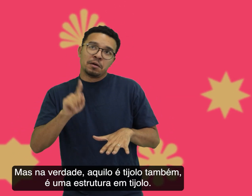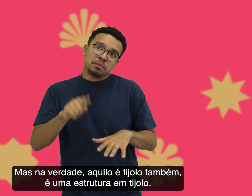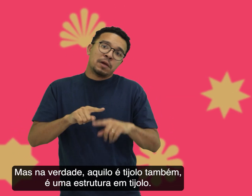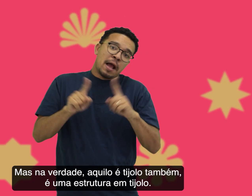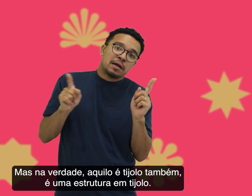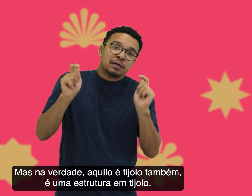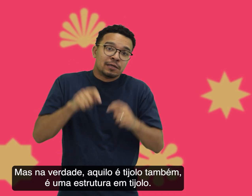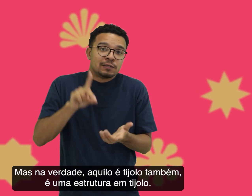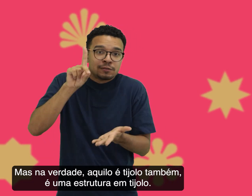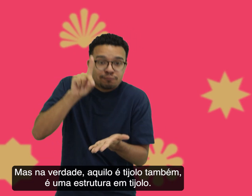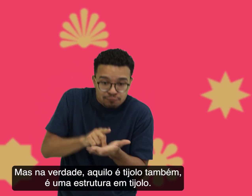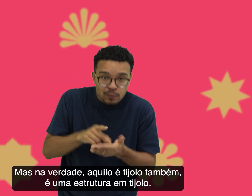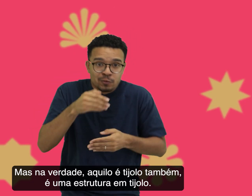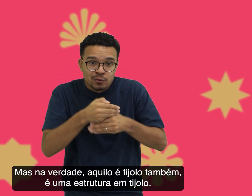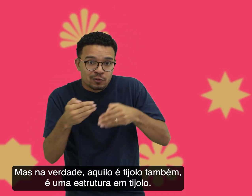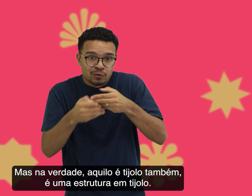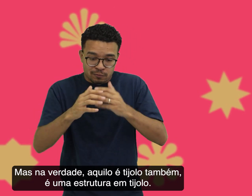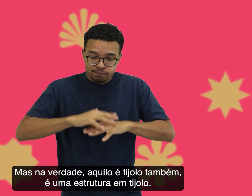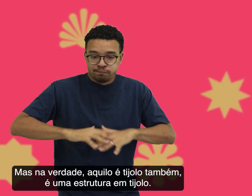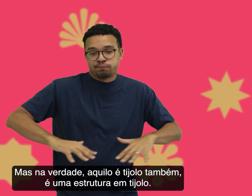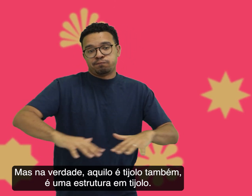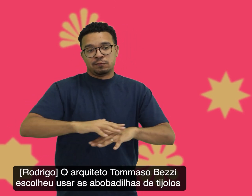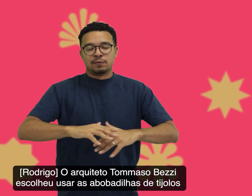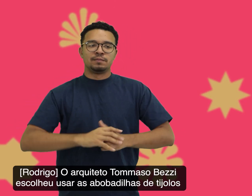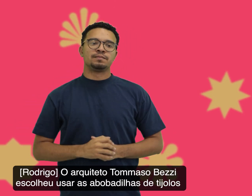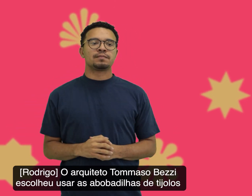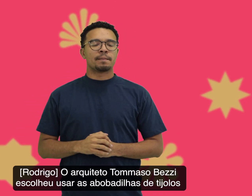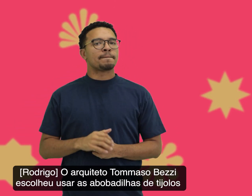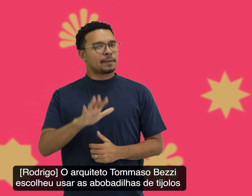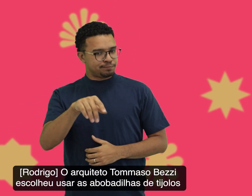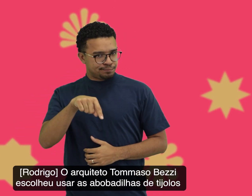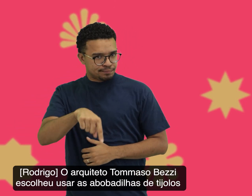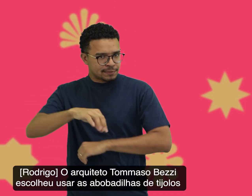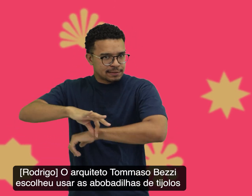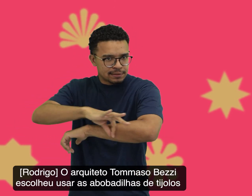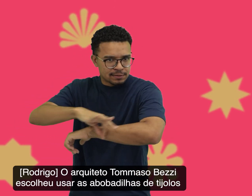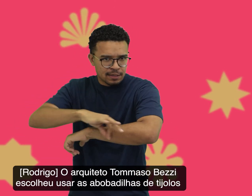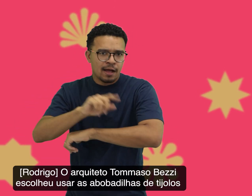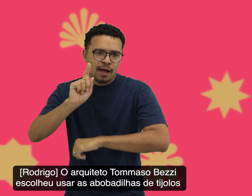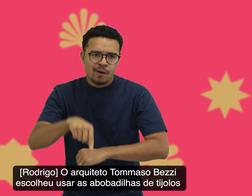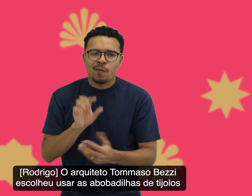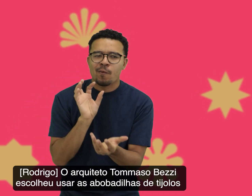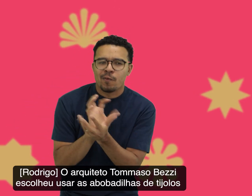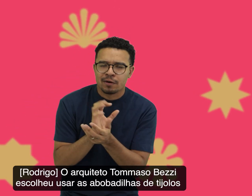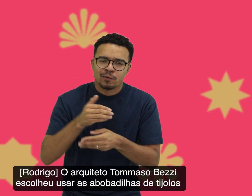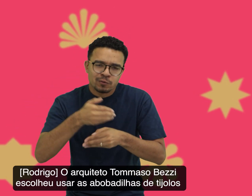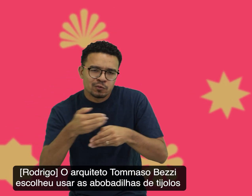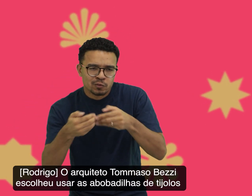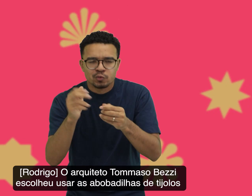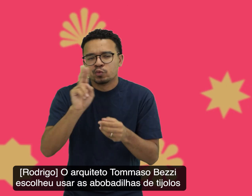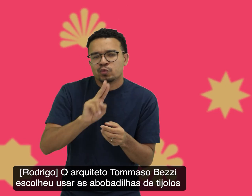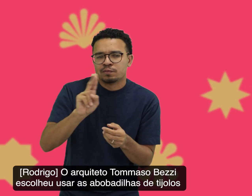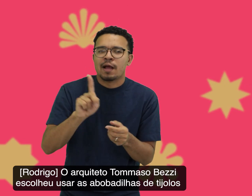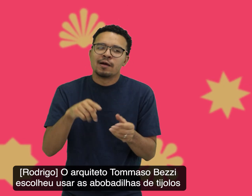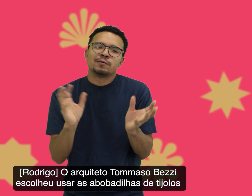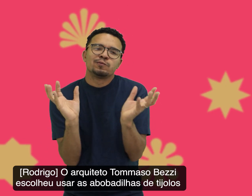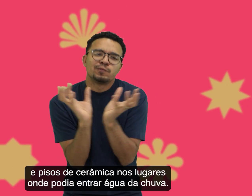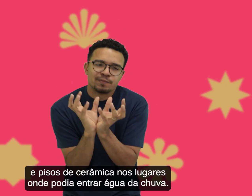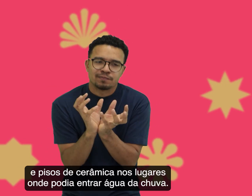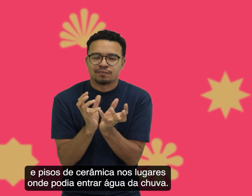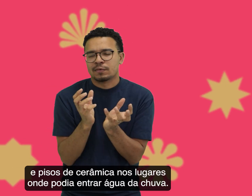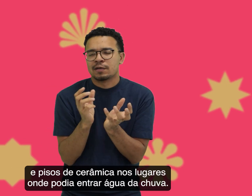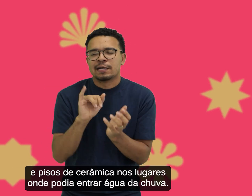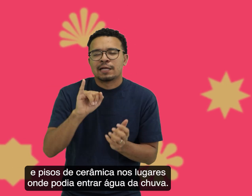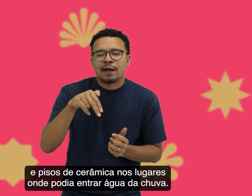né? Mas, na verdade, aquilo é tijolo também, né? Uma estrutura em tijolo. Então, ele vai O arquiteto Tommaso Bezzi escolheu usar abobadilhas